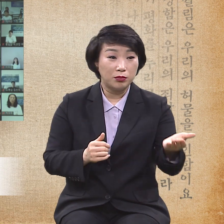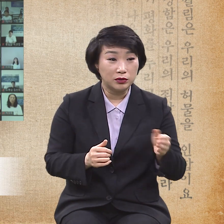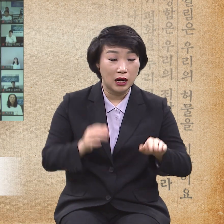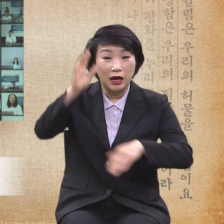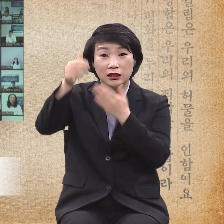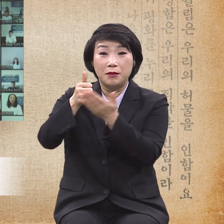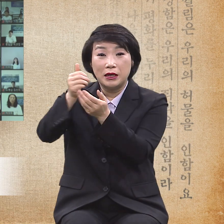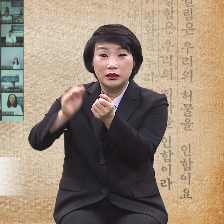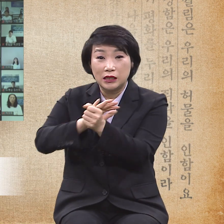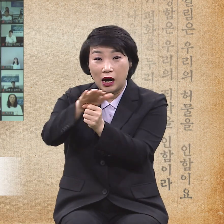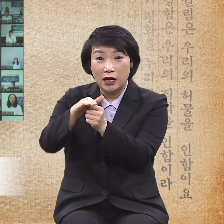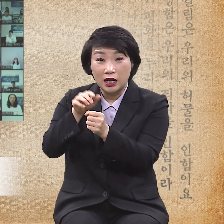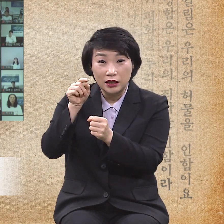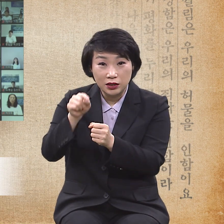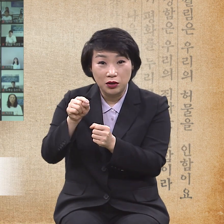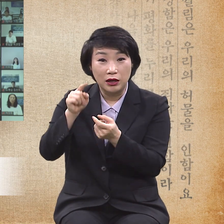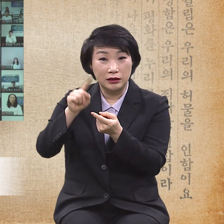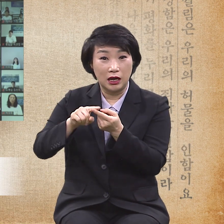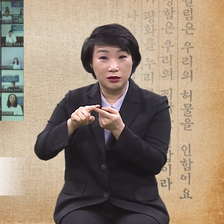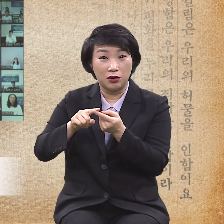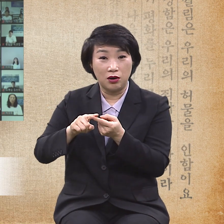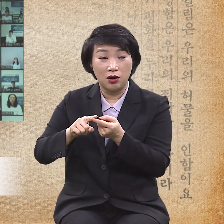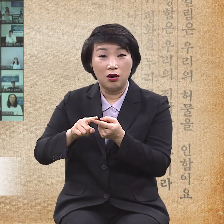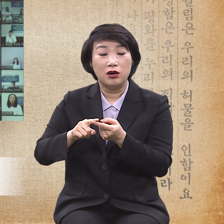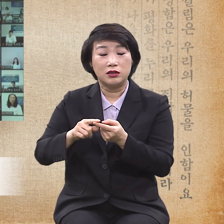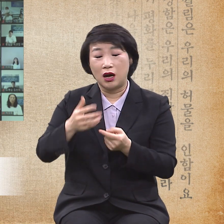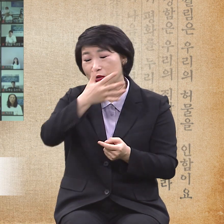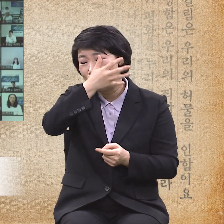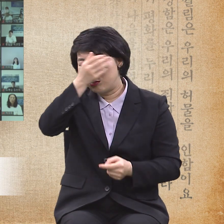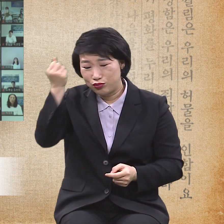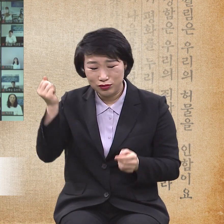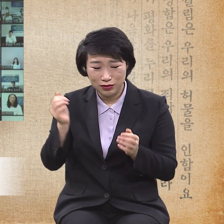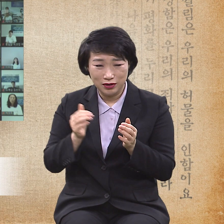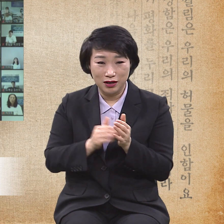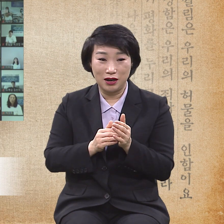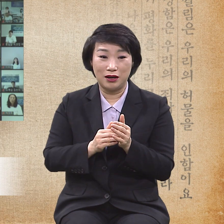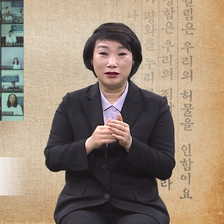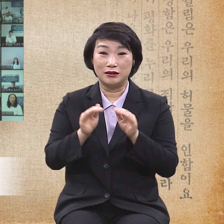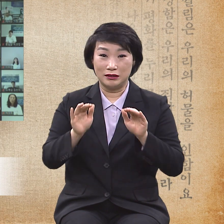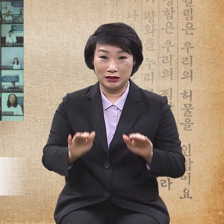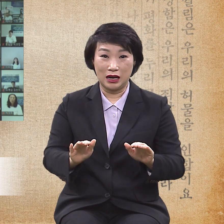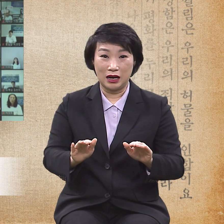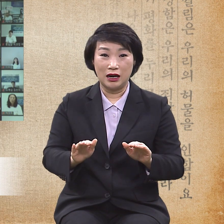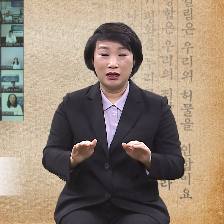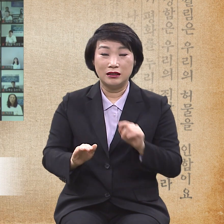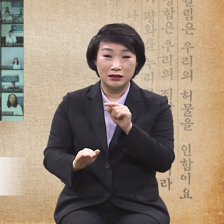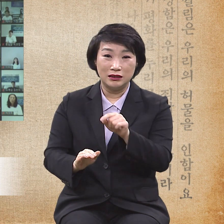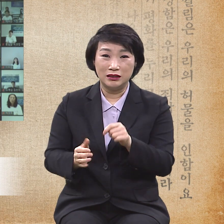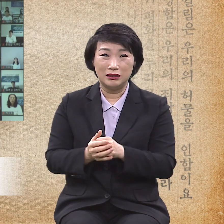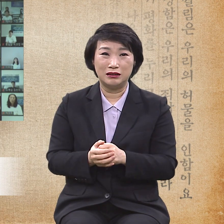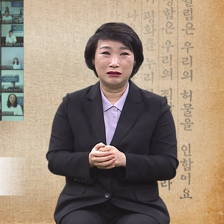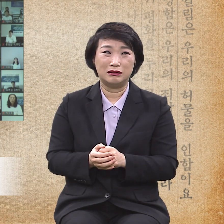하나님의 사랑에 대해서 얼마나 무관심하며 얼마나